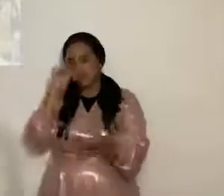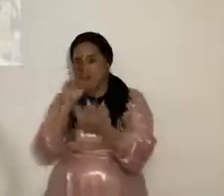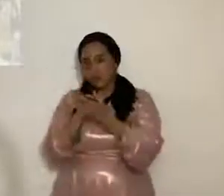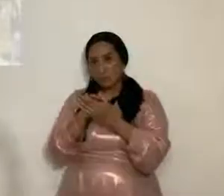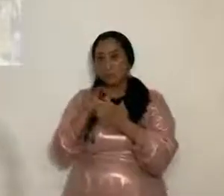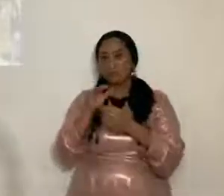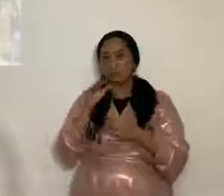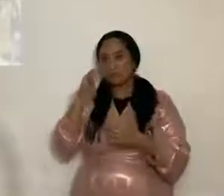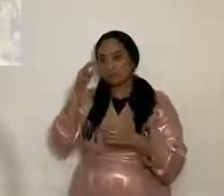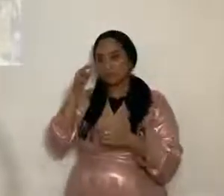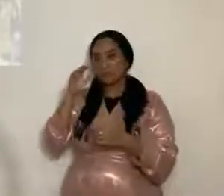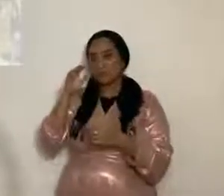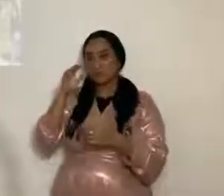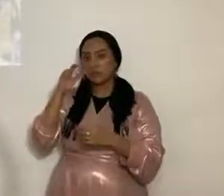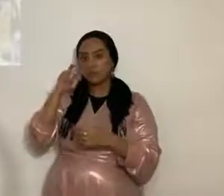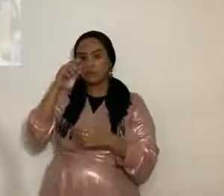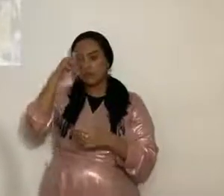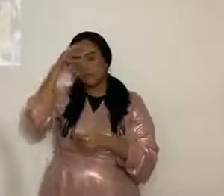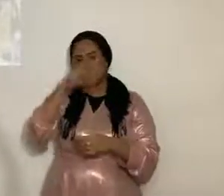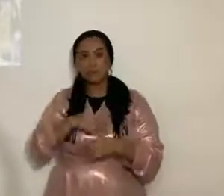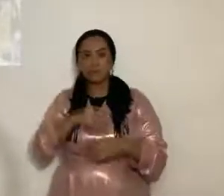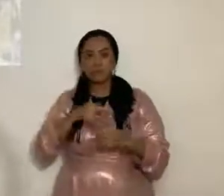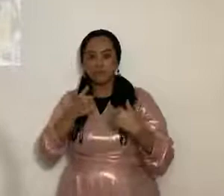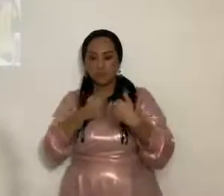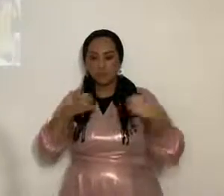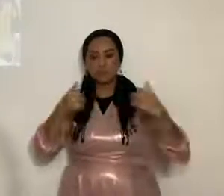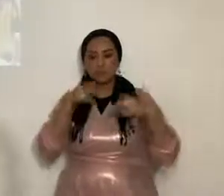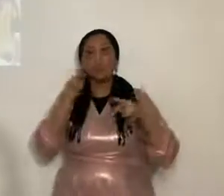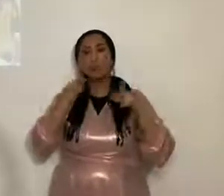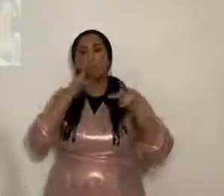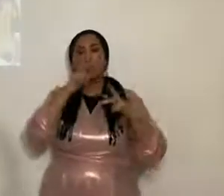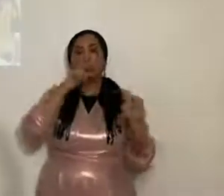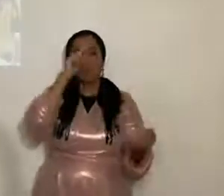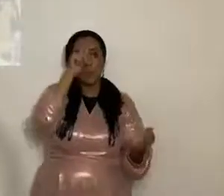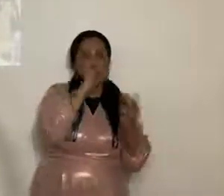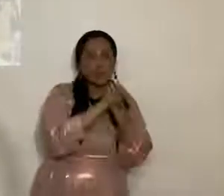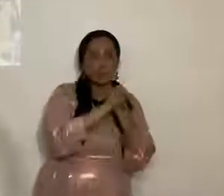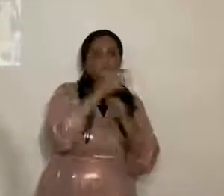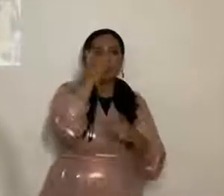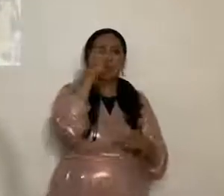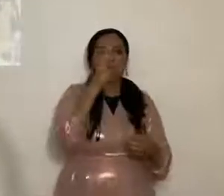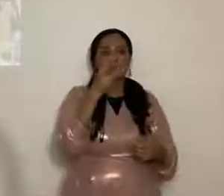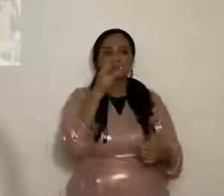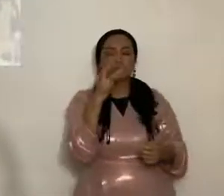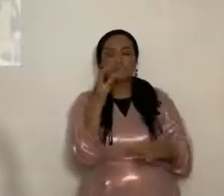que es su nombre, porque Yahshua no es su nombre. O entre los que creen que Yahshua